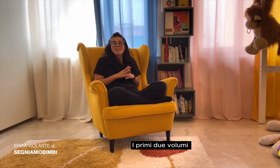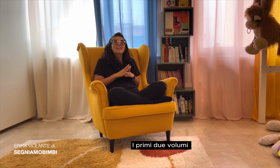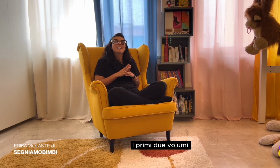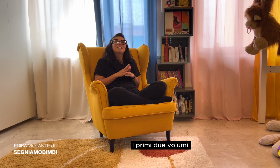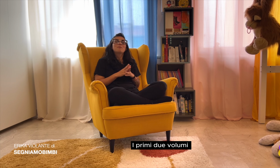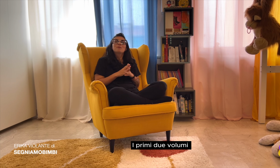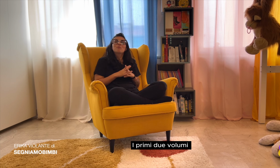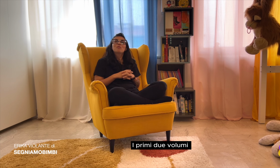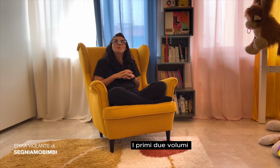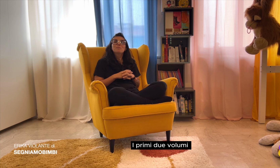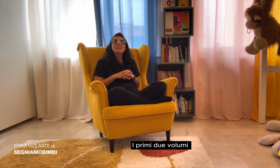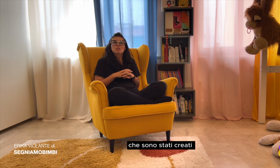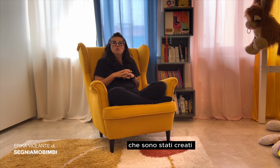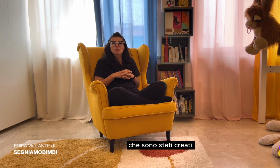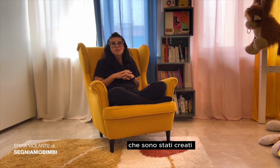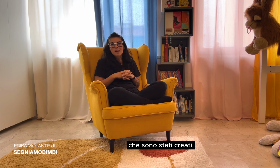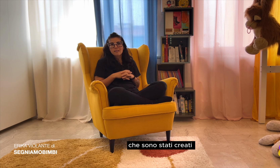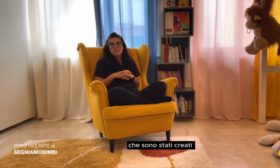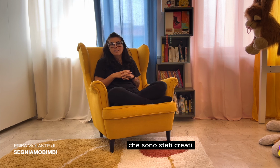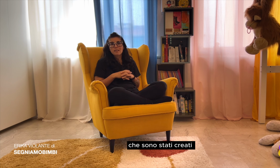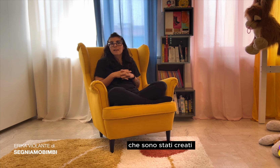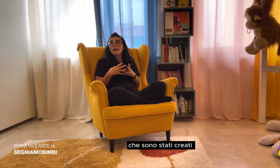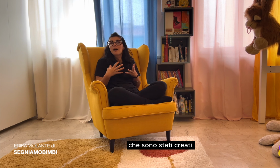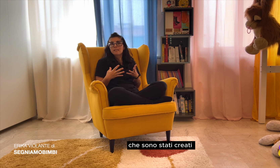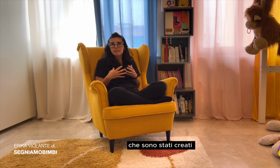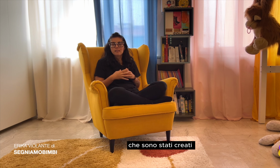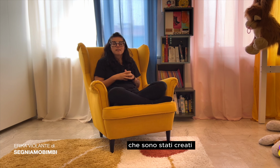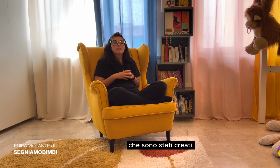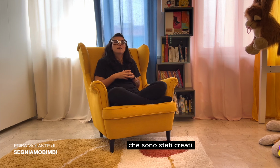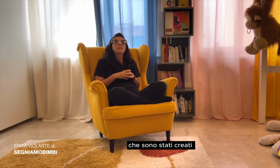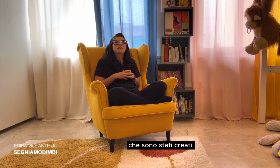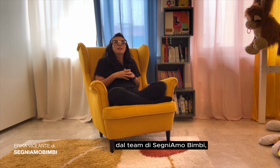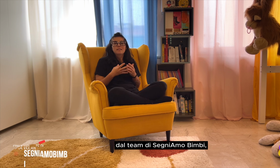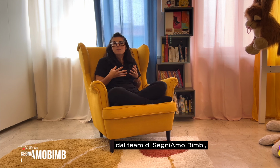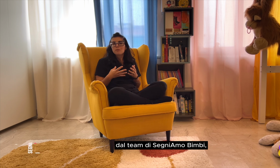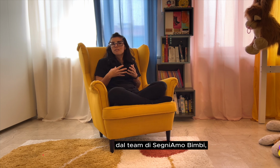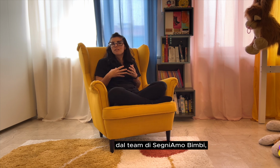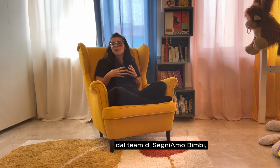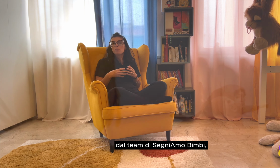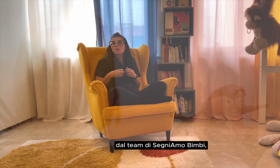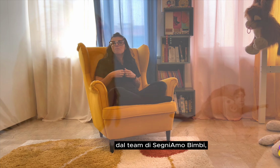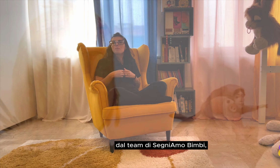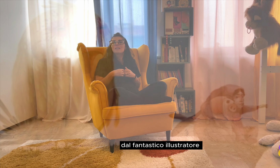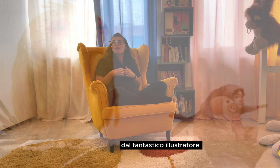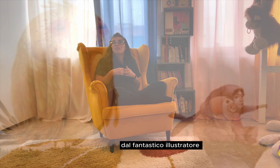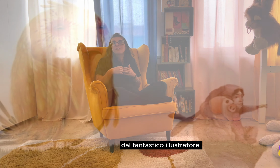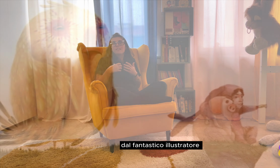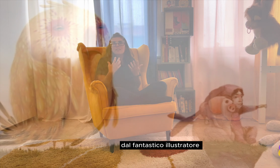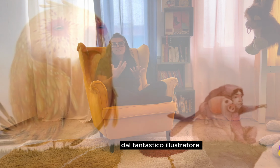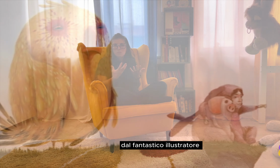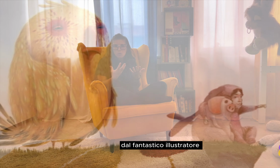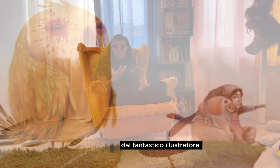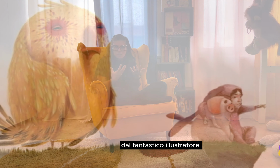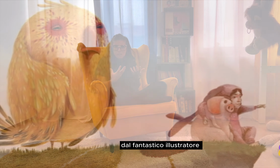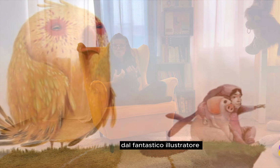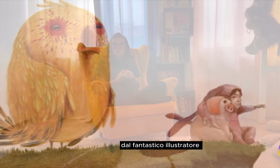I primi due volumi che sono stati creati dal team di Segniamo Bimbi, dal fantastico illustratore